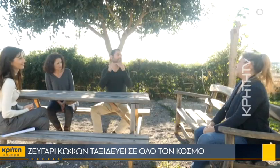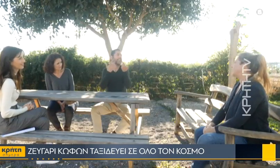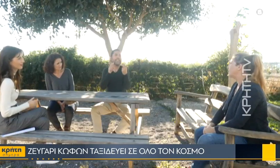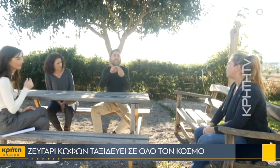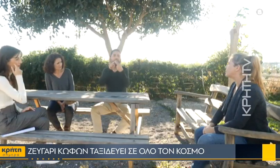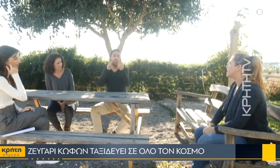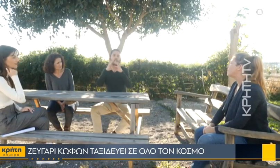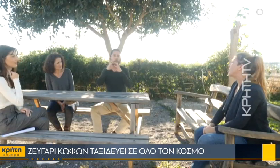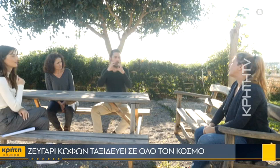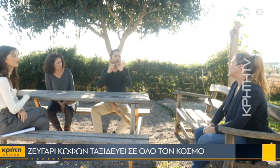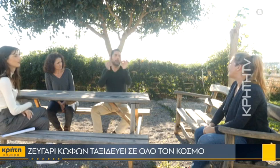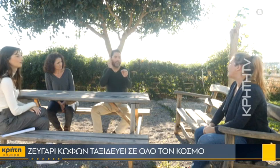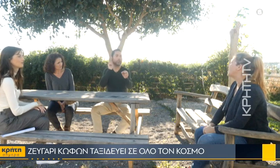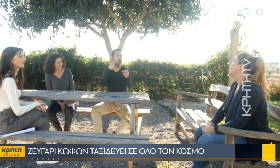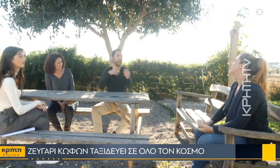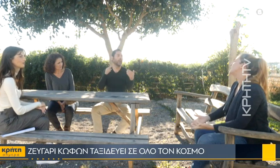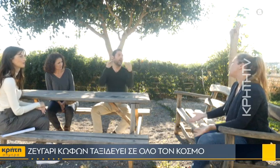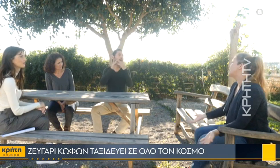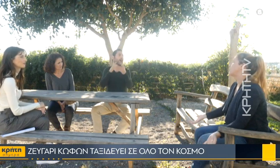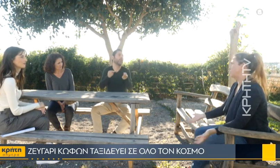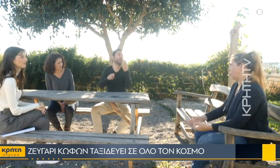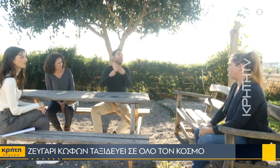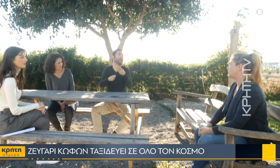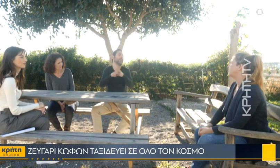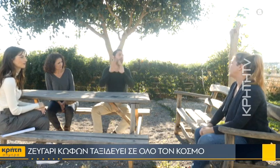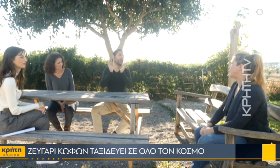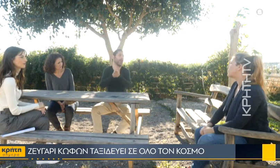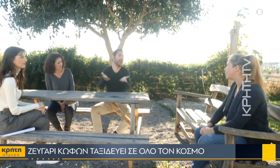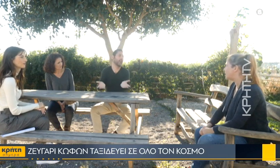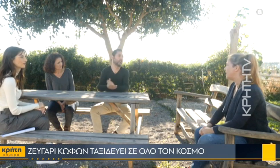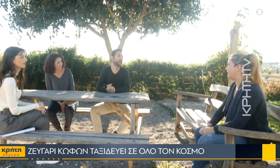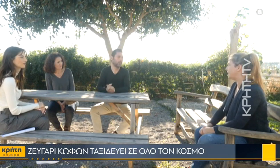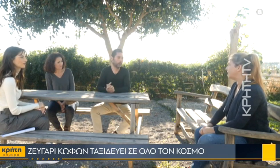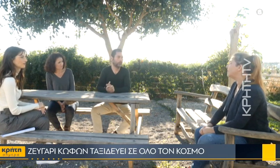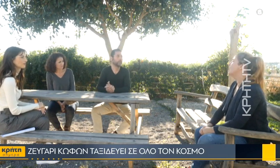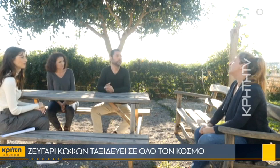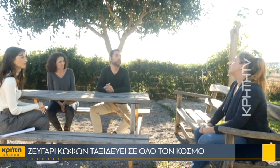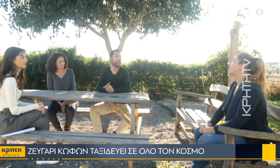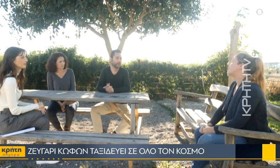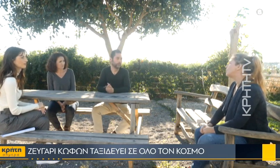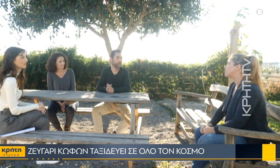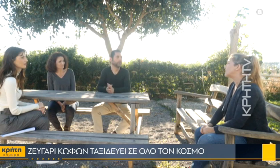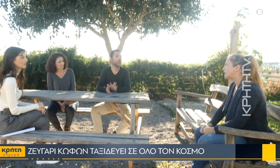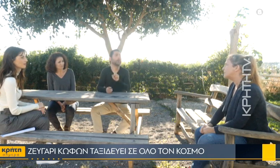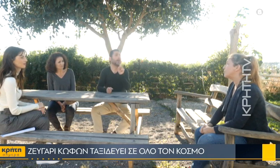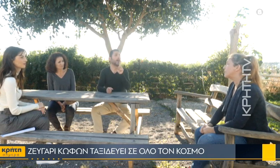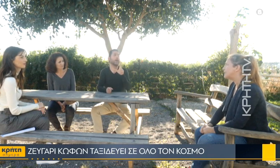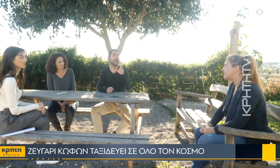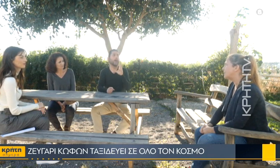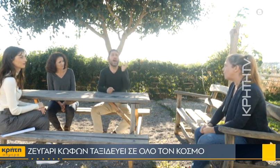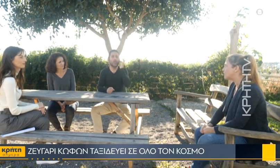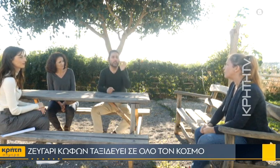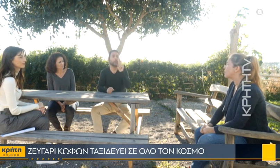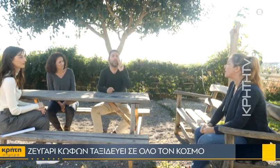Λοιπόν, η νοηματική γλώσσα, να πούμε αρχικά, είναι ότι είναι μια ισότιμη γλώσσα με την προφορική ελληνική και γνωρίζοντας κανείς τη